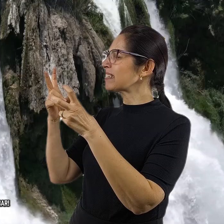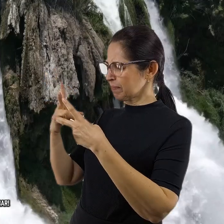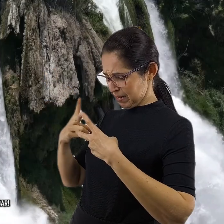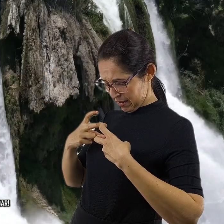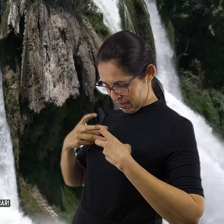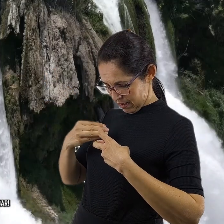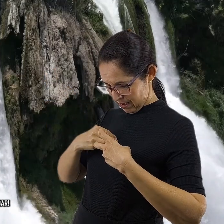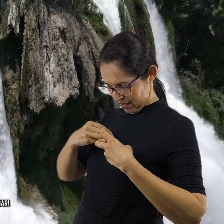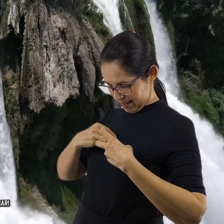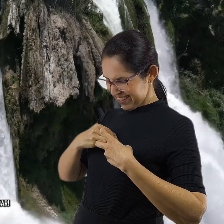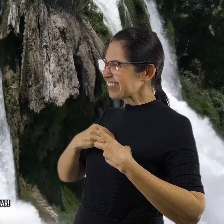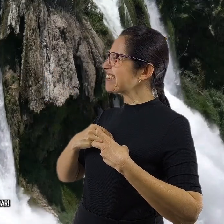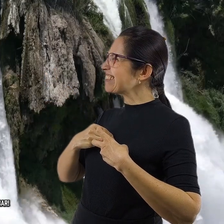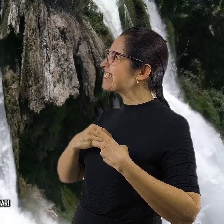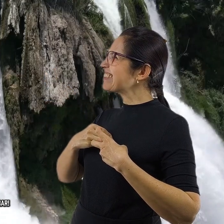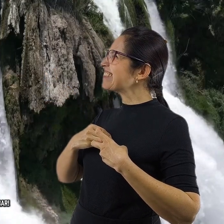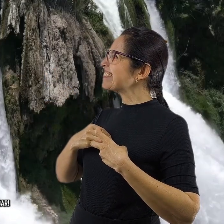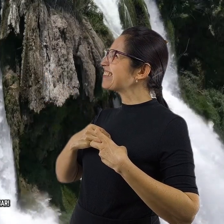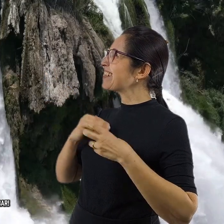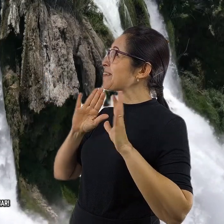eles corresponderam a este amor.